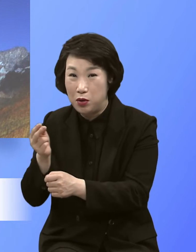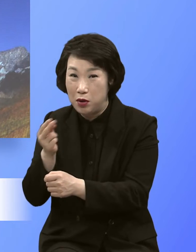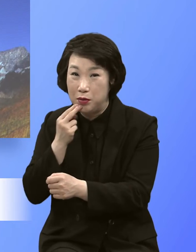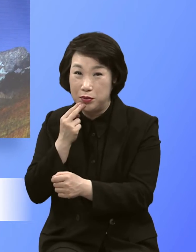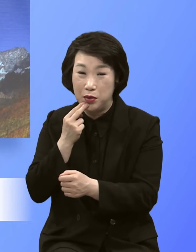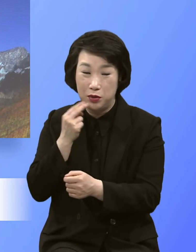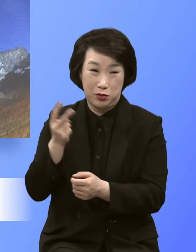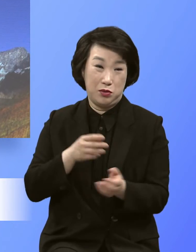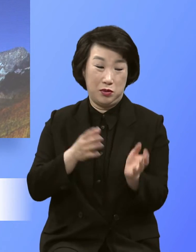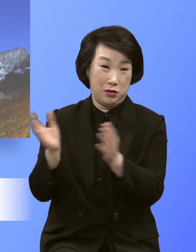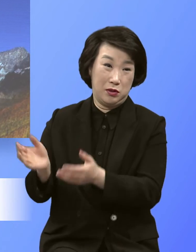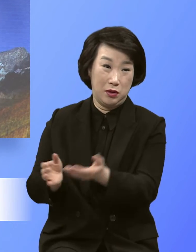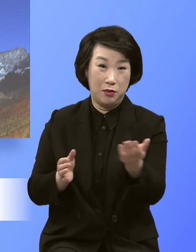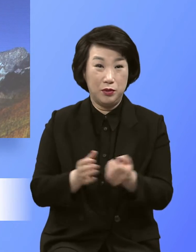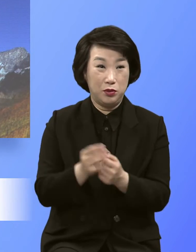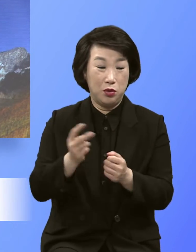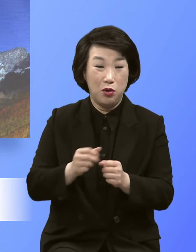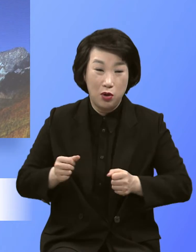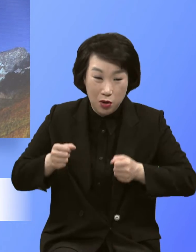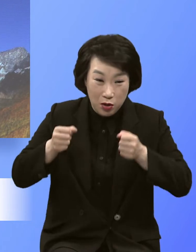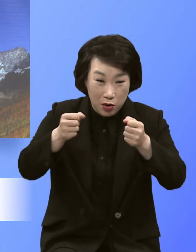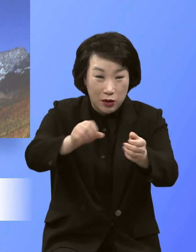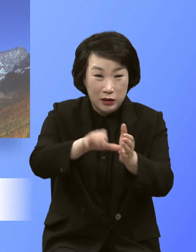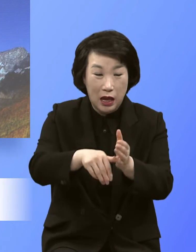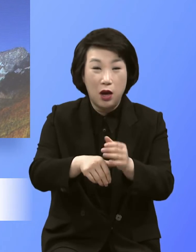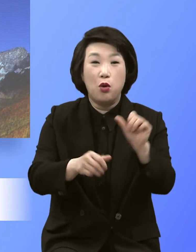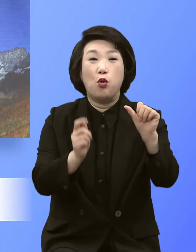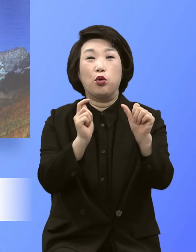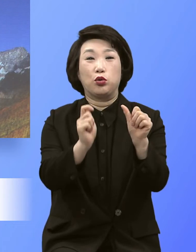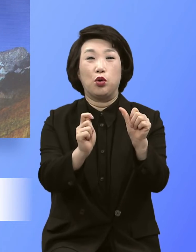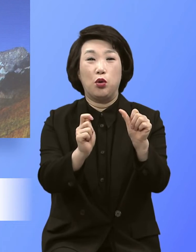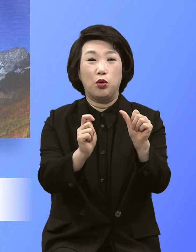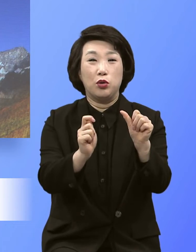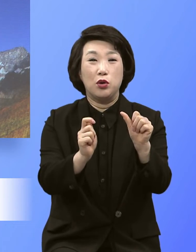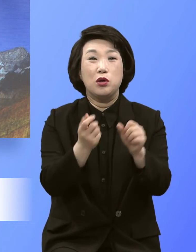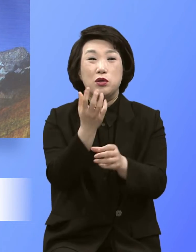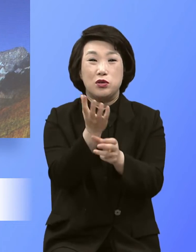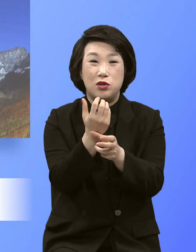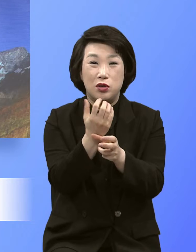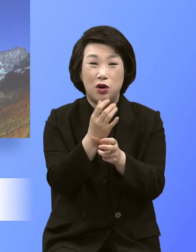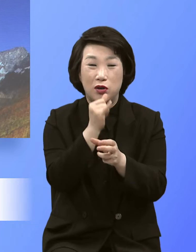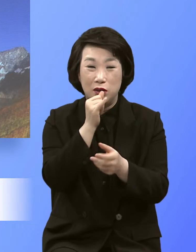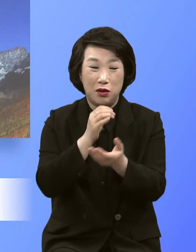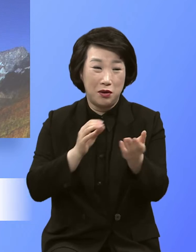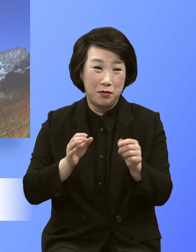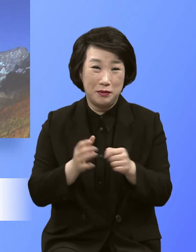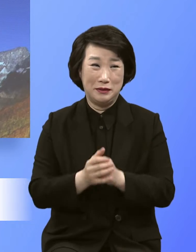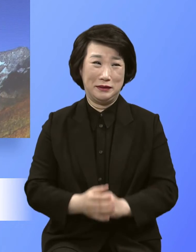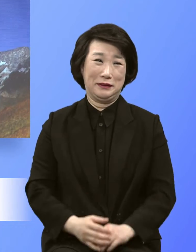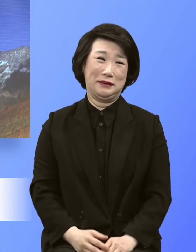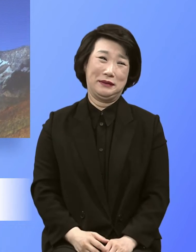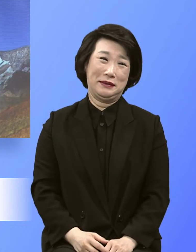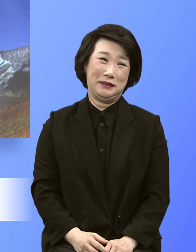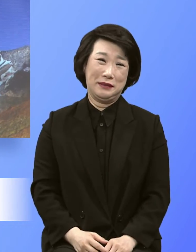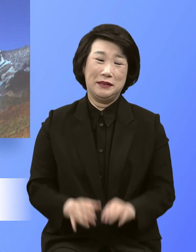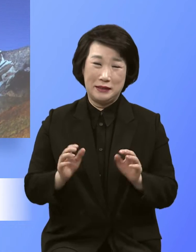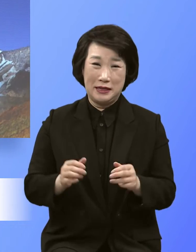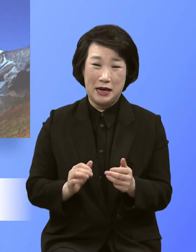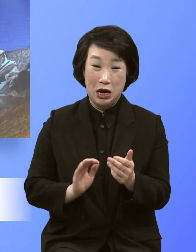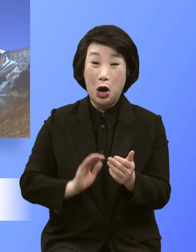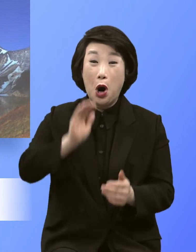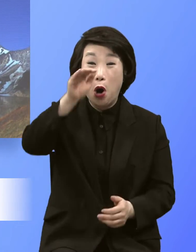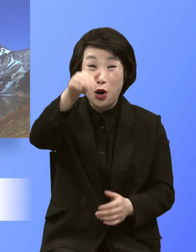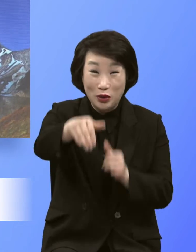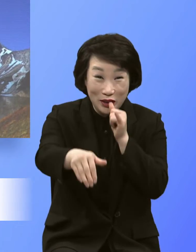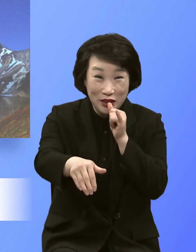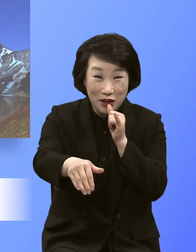때는 큰 5톤 추럭 같은 그런 추럭을 가지고 막 산